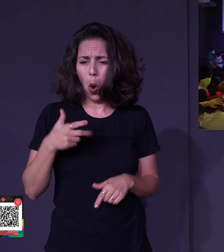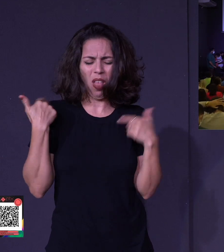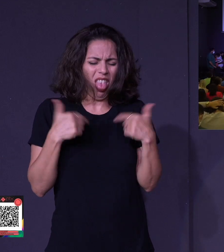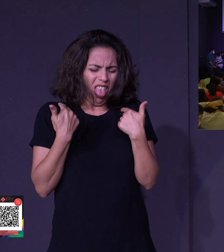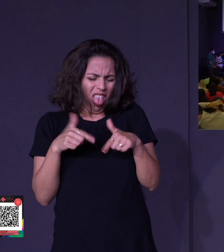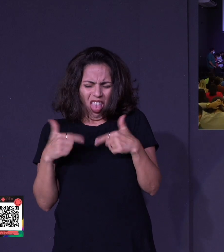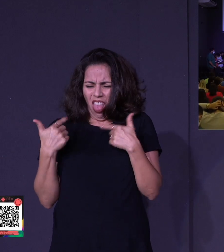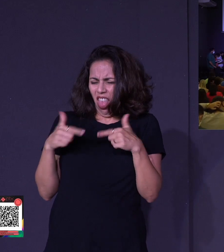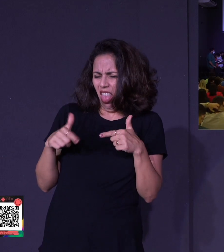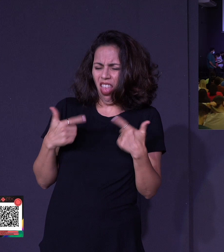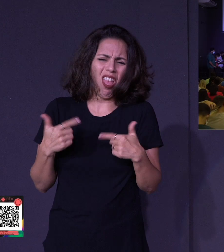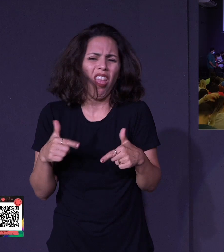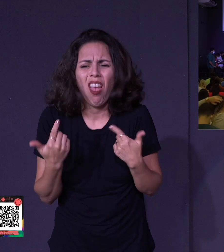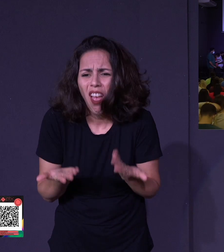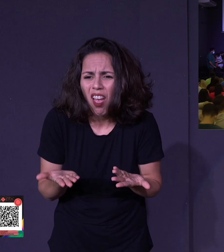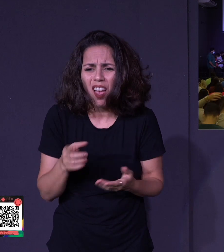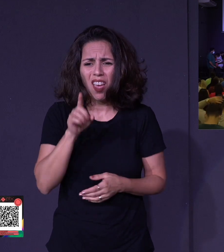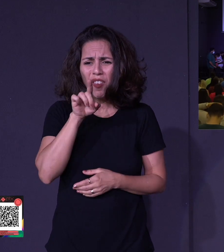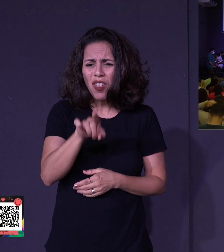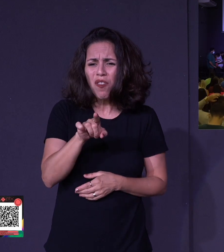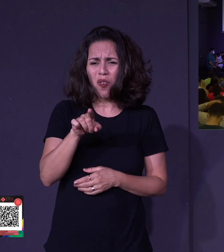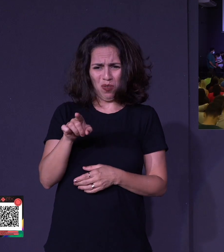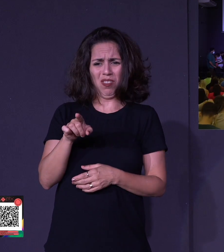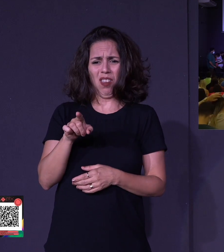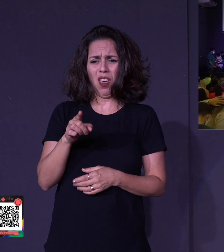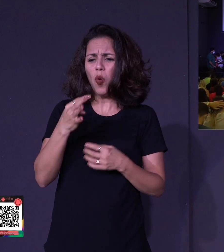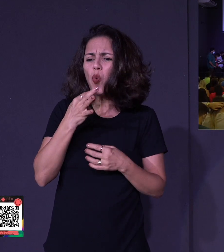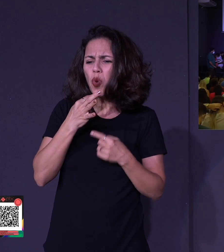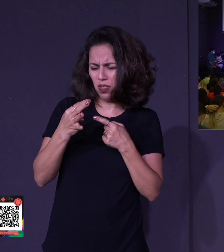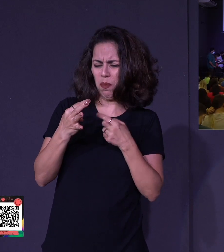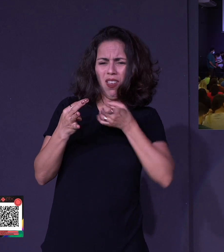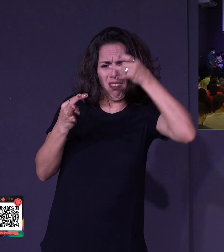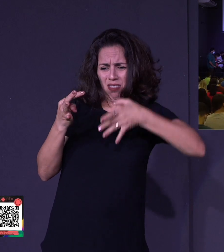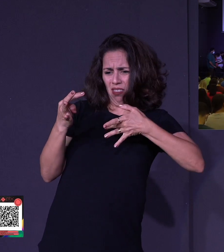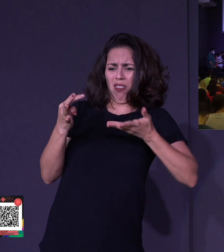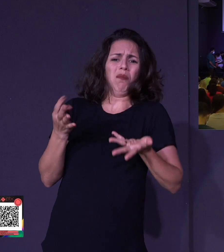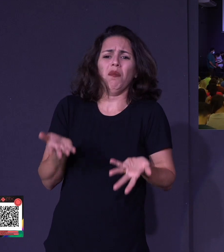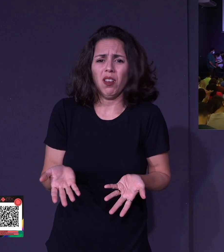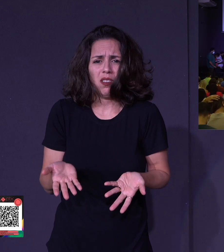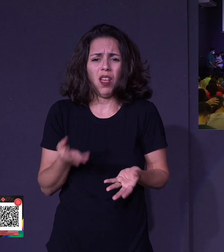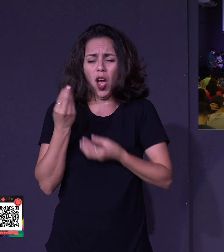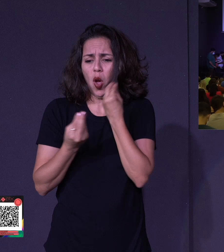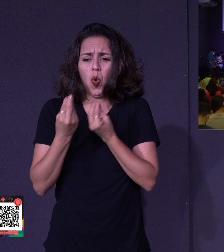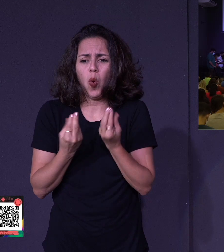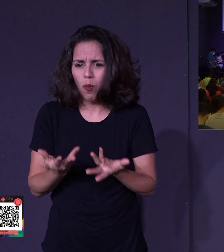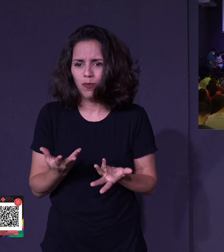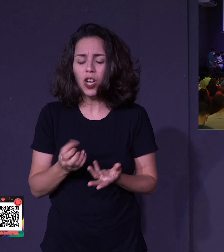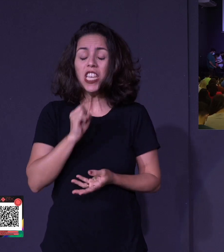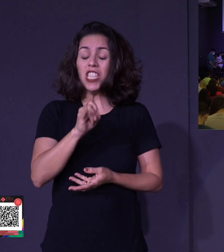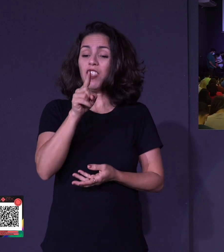vocês tolos, até quando desprezarão o conhecimento? Se acatarem a minha repreensão, eu lhes darei um espírito de